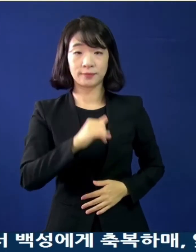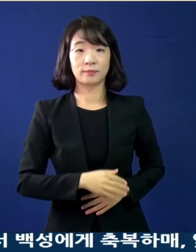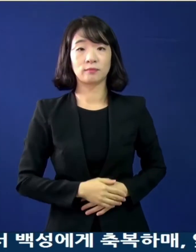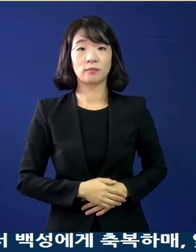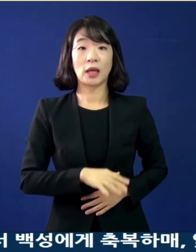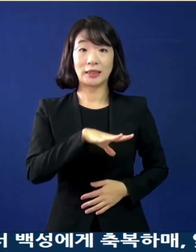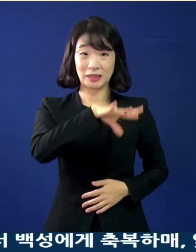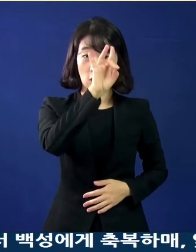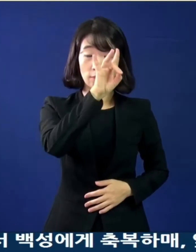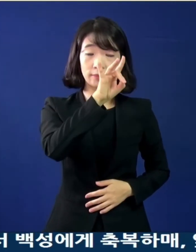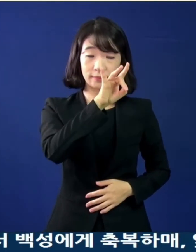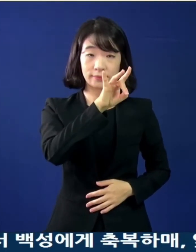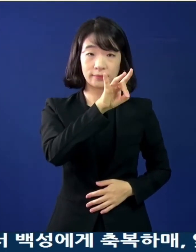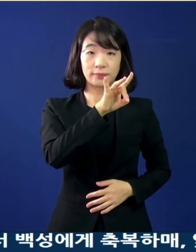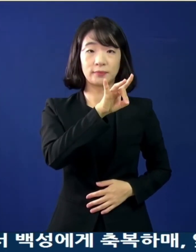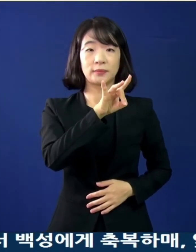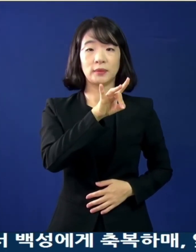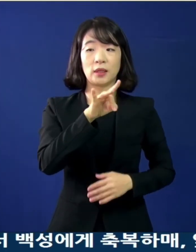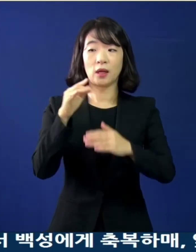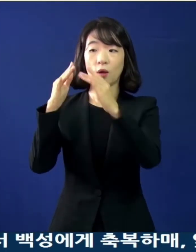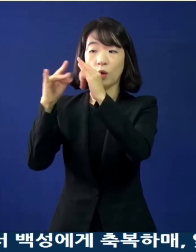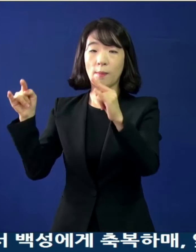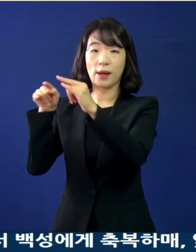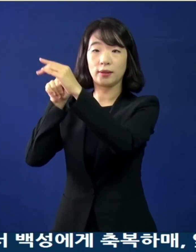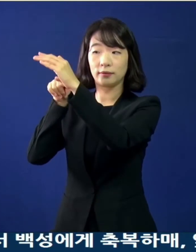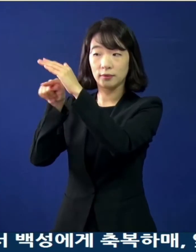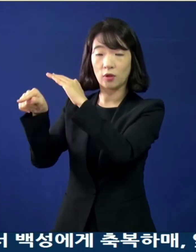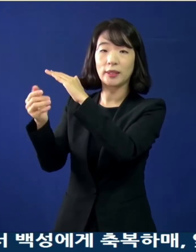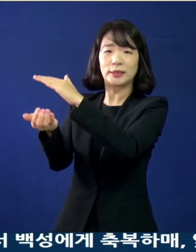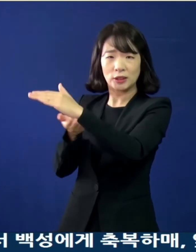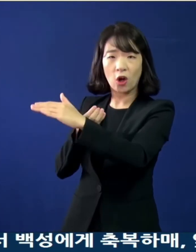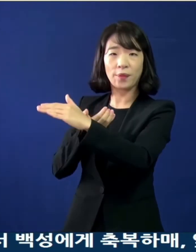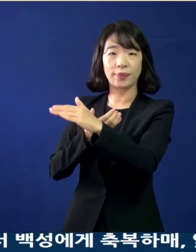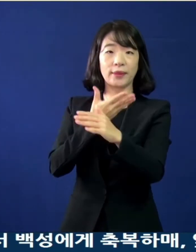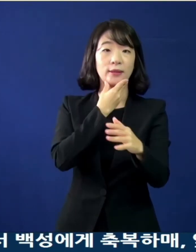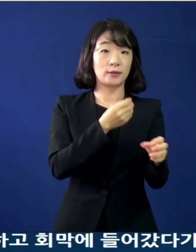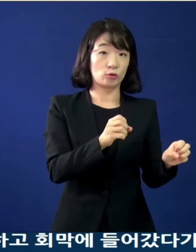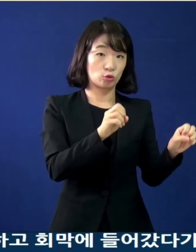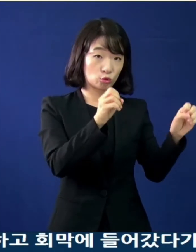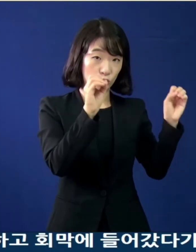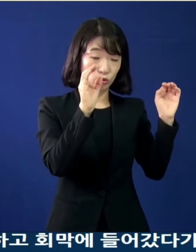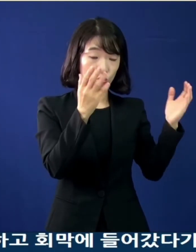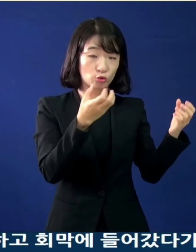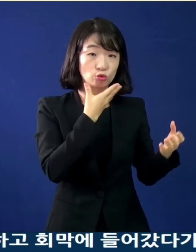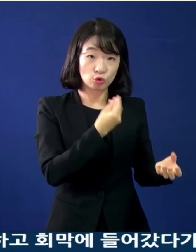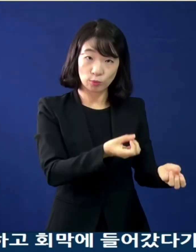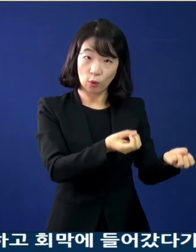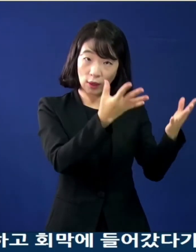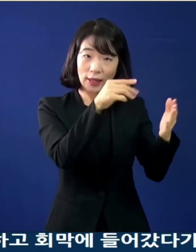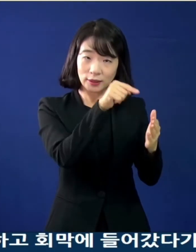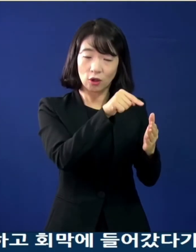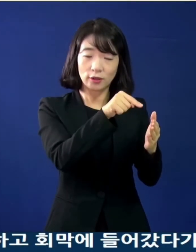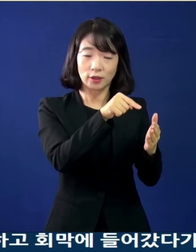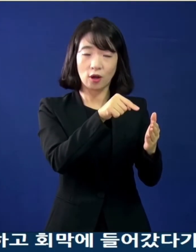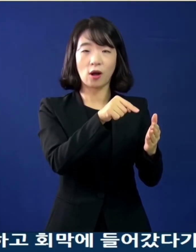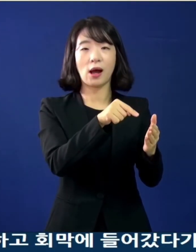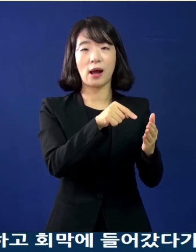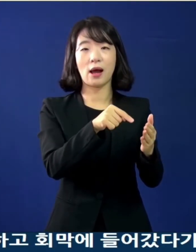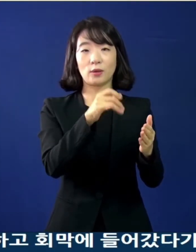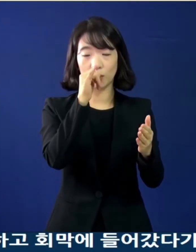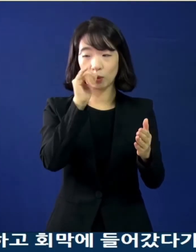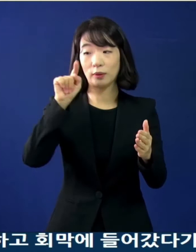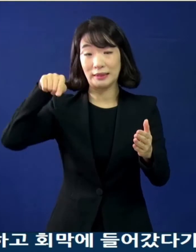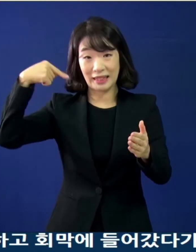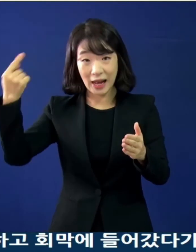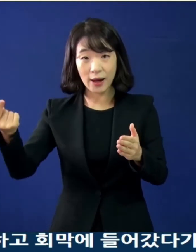전자는 주어진 권위에 의한 축복이었다면 후자는 하나님에 의해서 감동되어져서 주체할